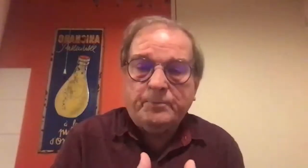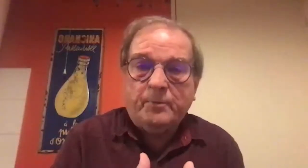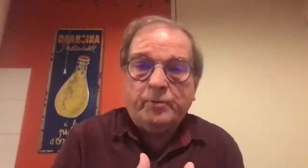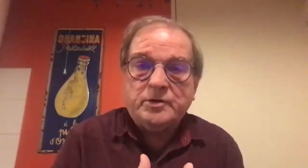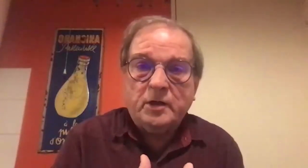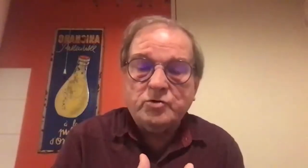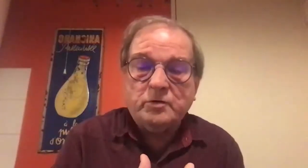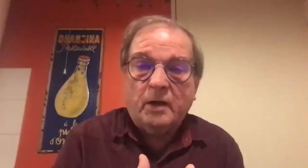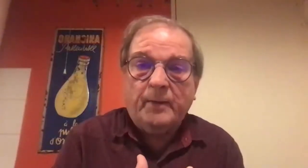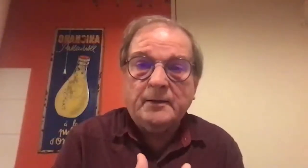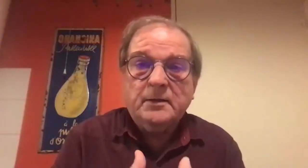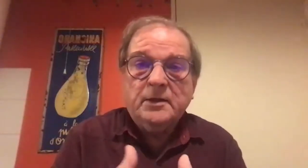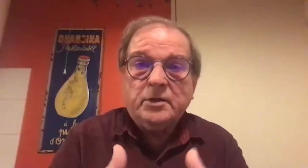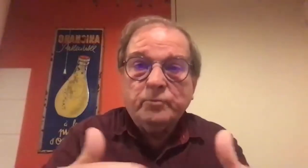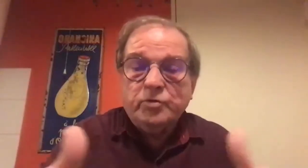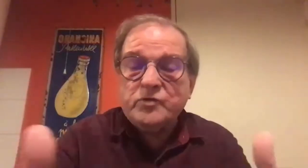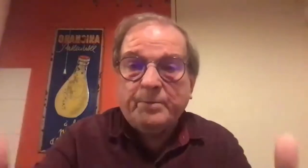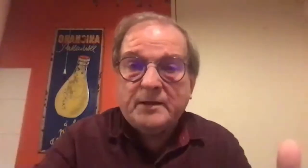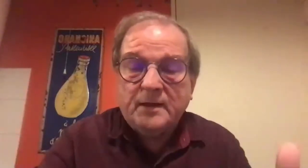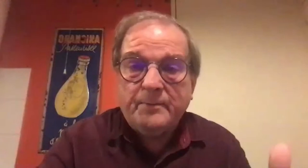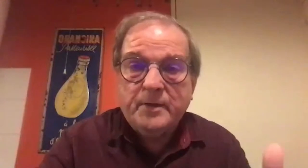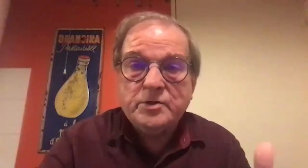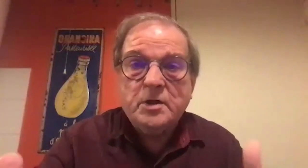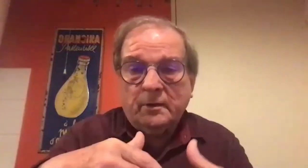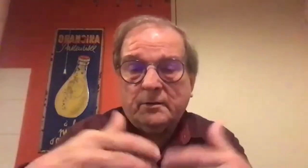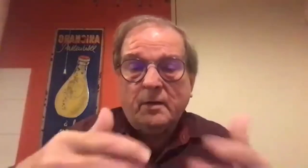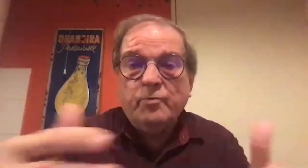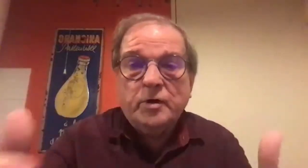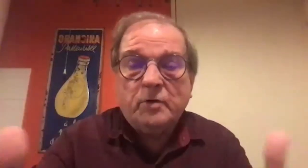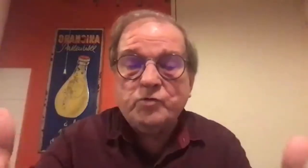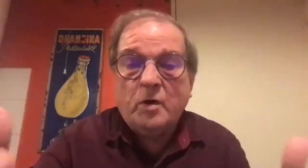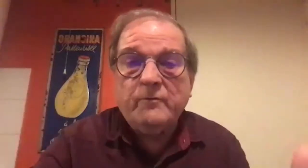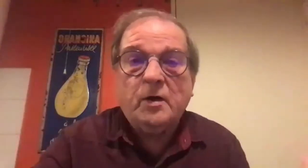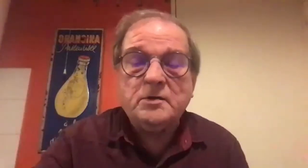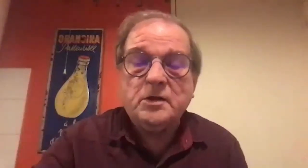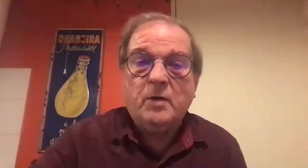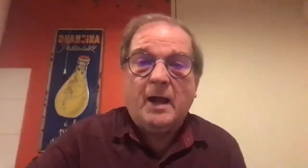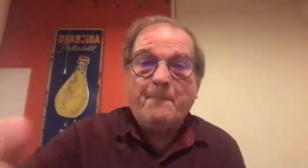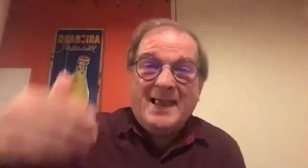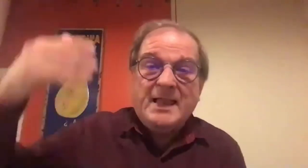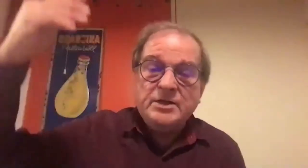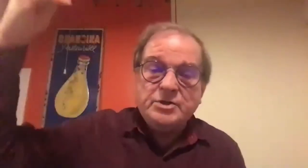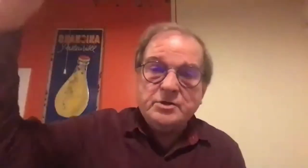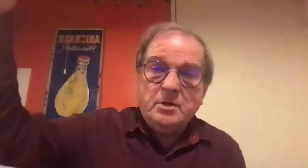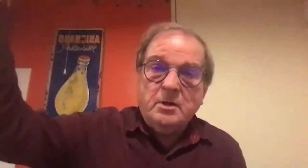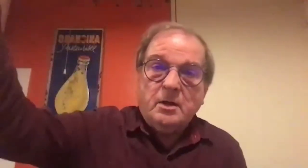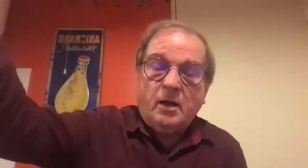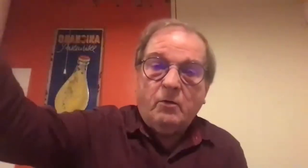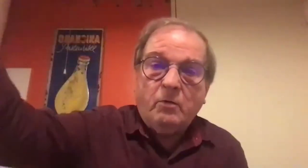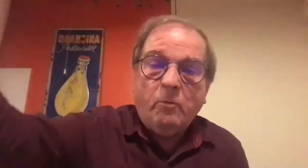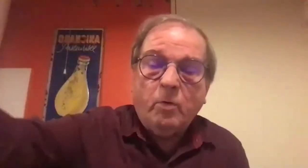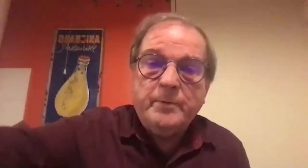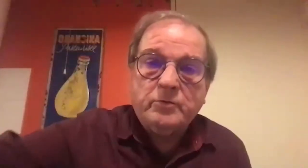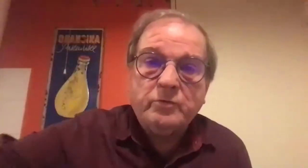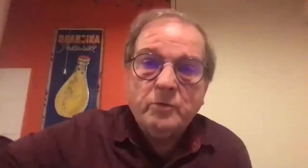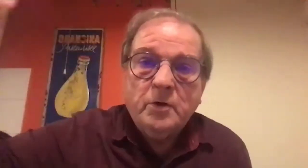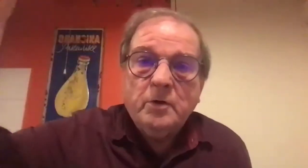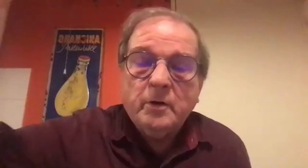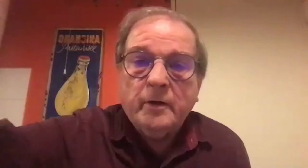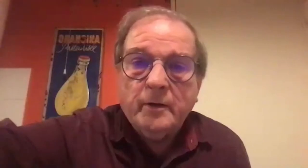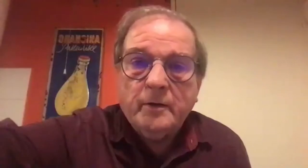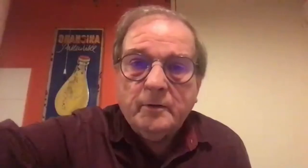1950. Essa proposta de luta armada, que muitos apressadamente atribuíram a sua revogação apenas ao